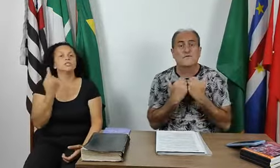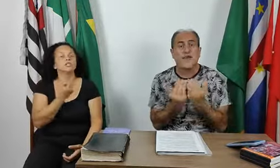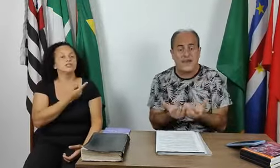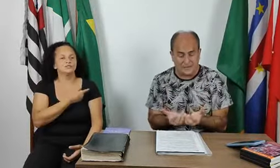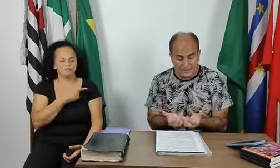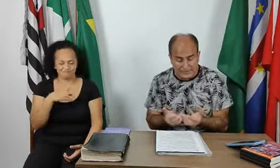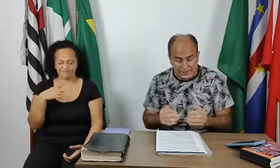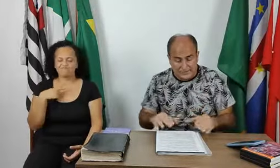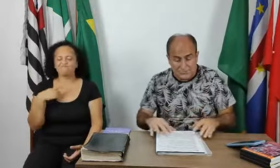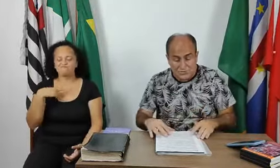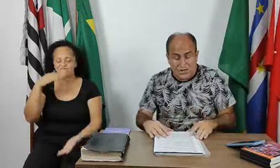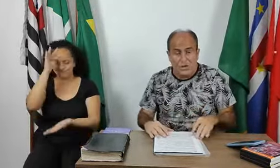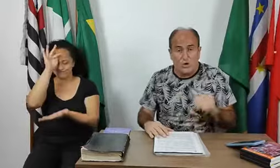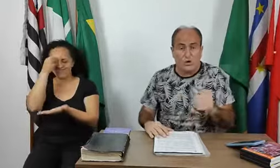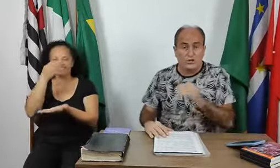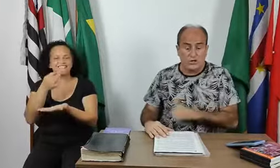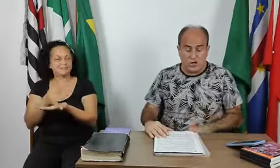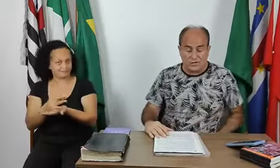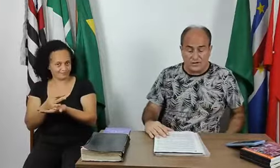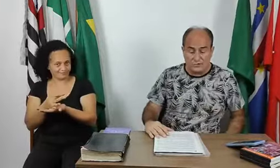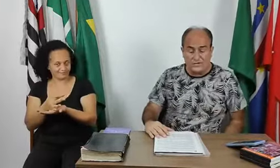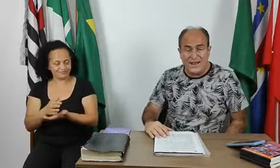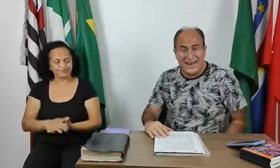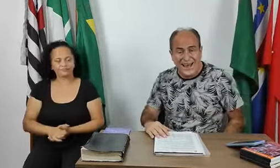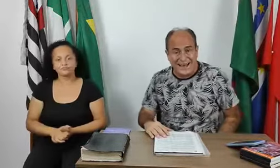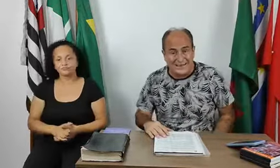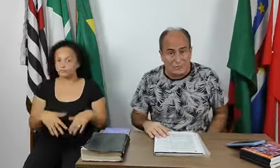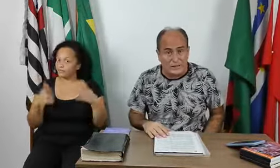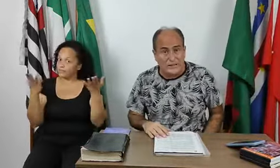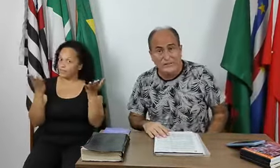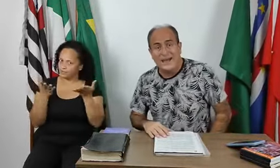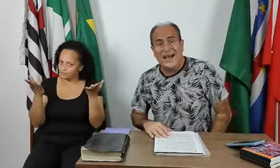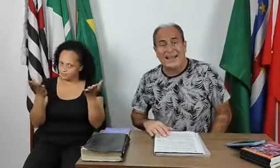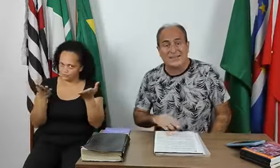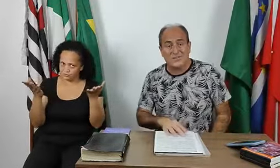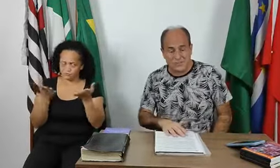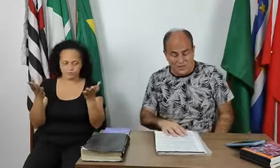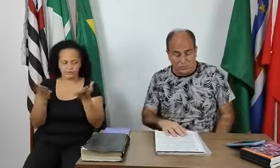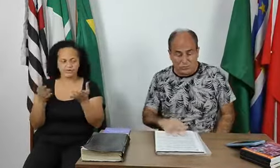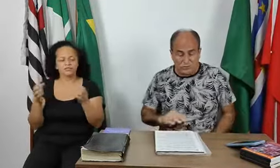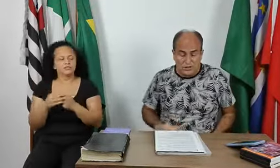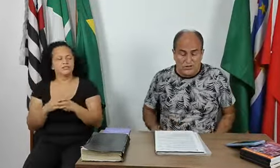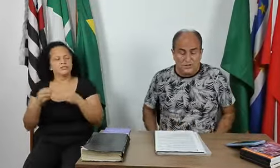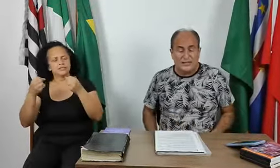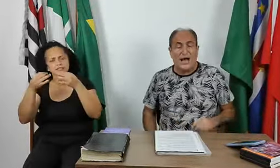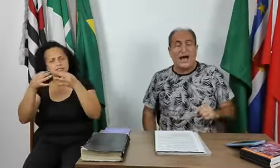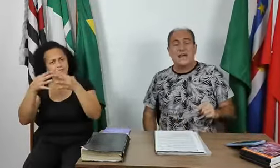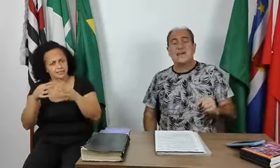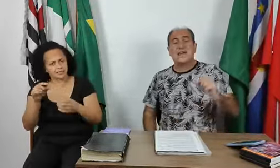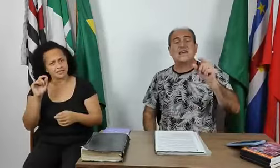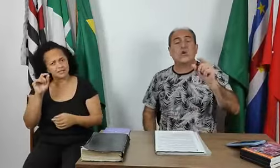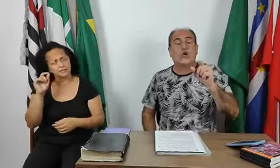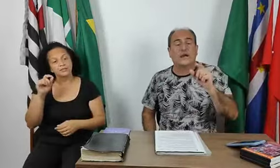produz fé, né? E hoje nós vamos falar, né, a respeito